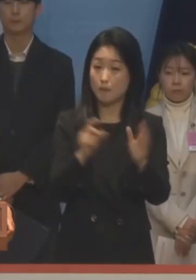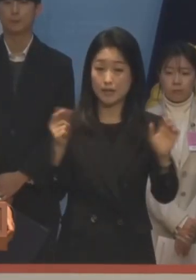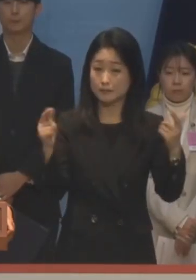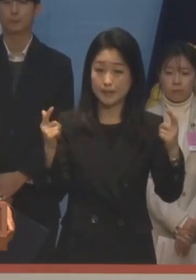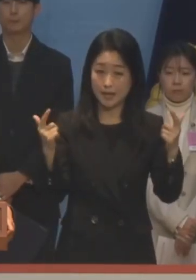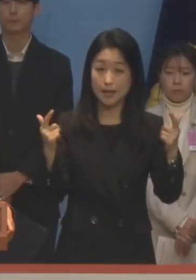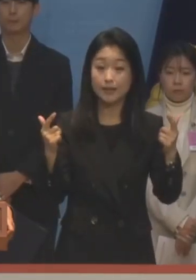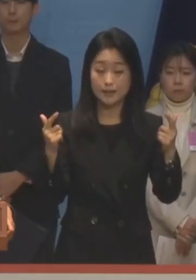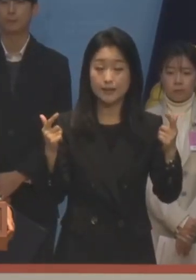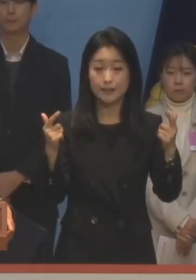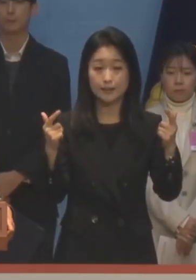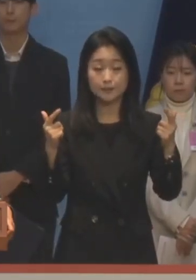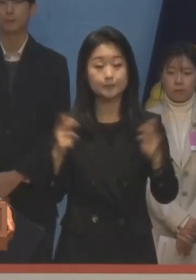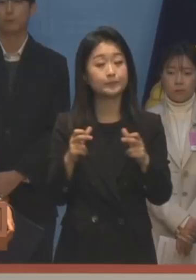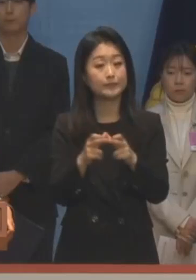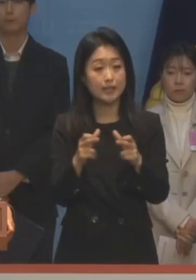아닙니다.